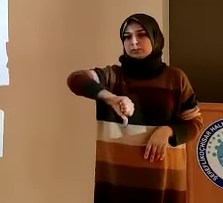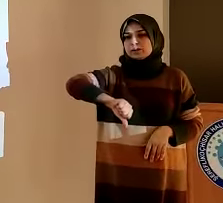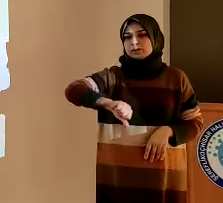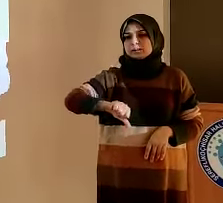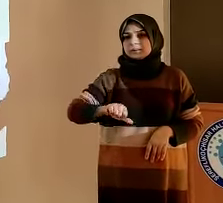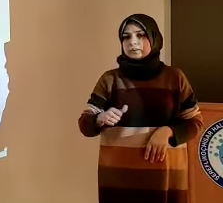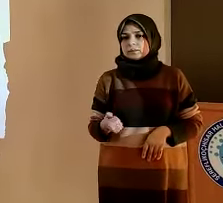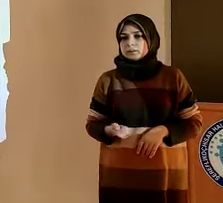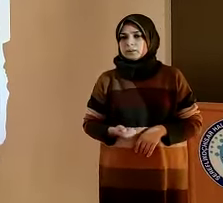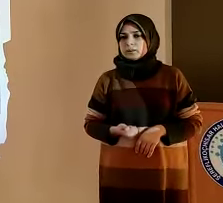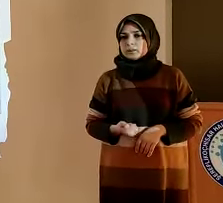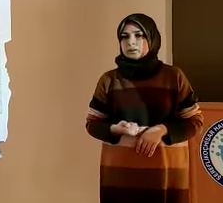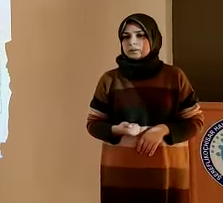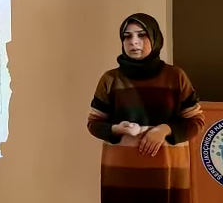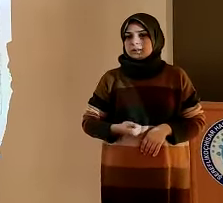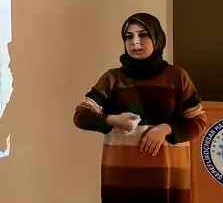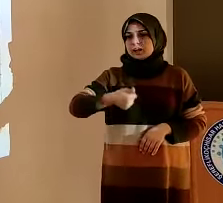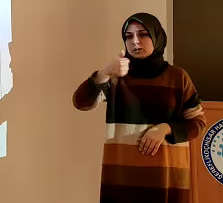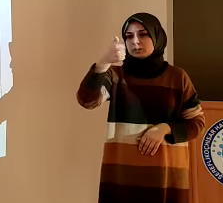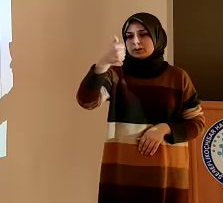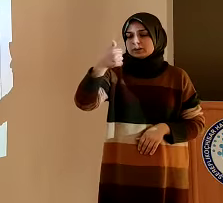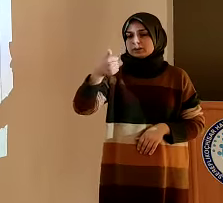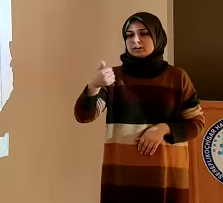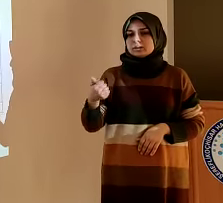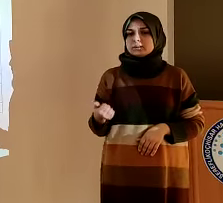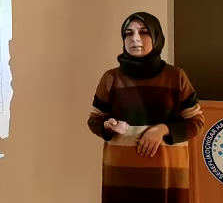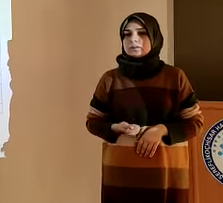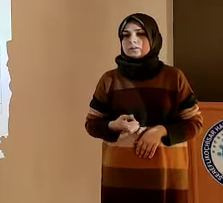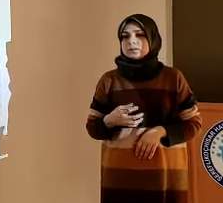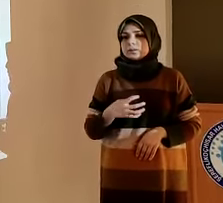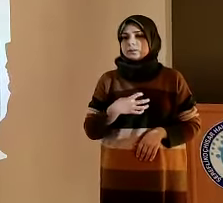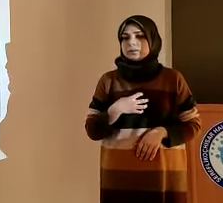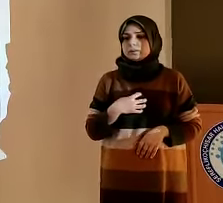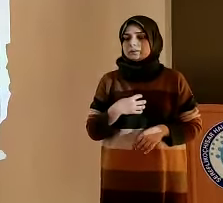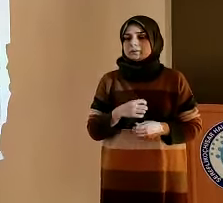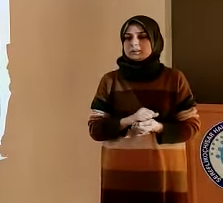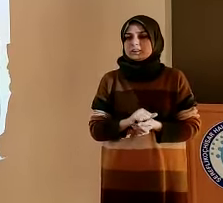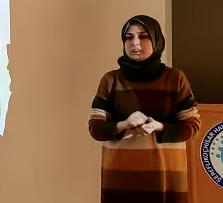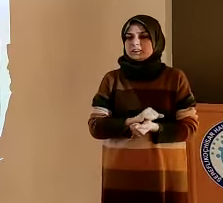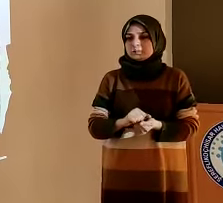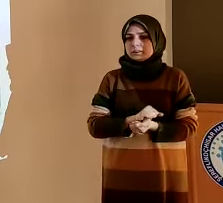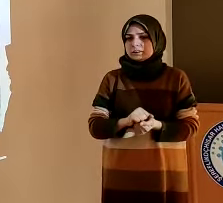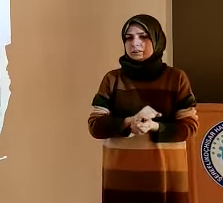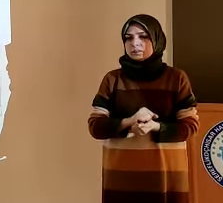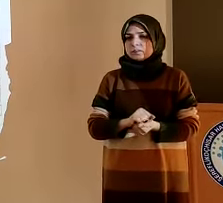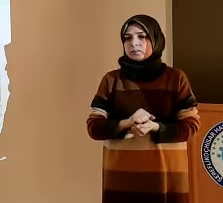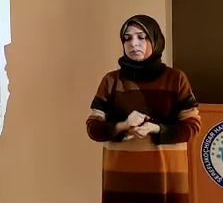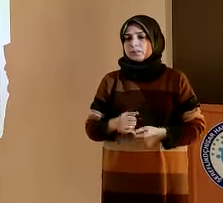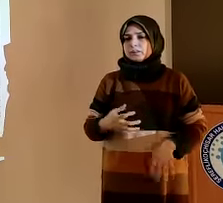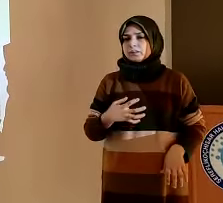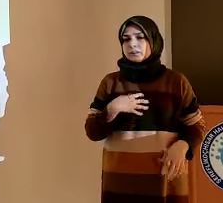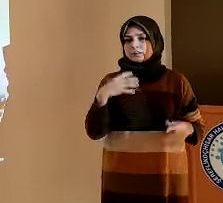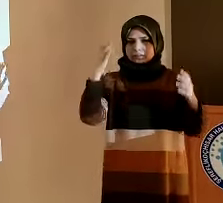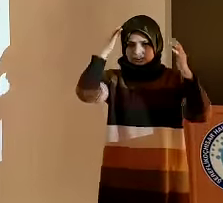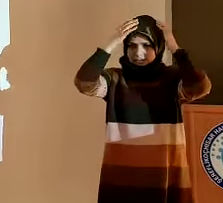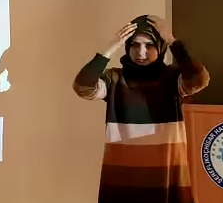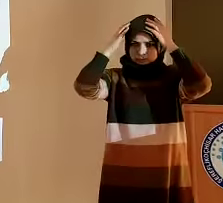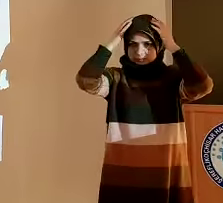yenilmek, yenmek, yıkamak ve yıkanmak.